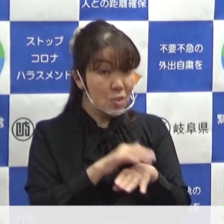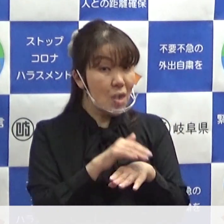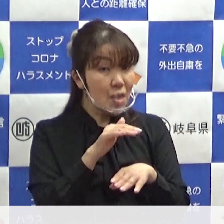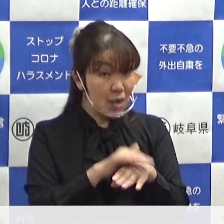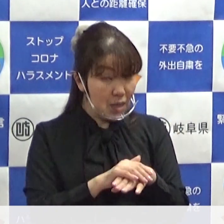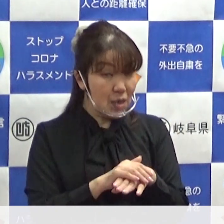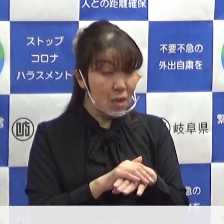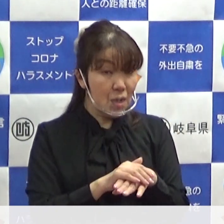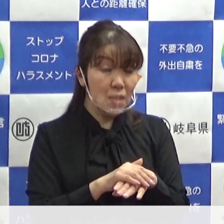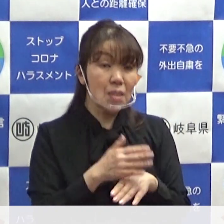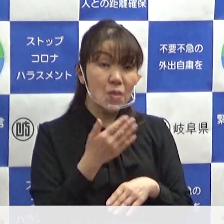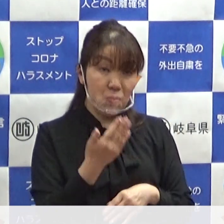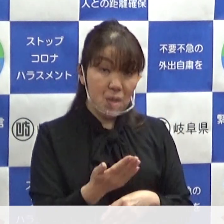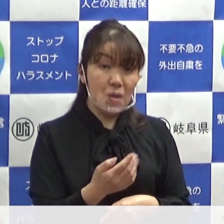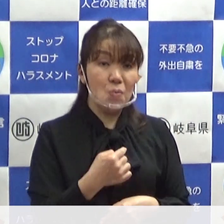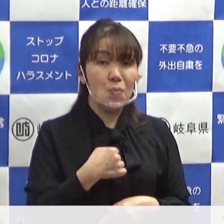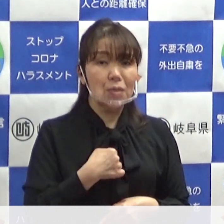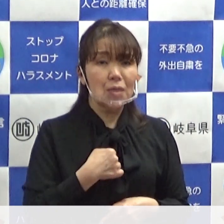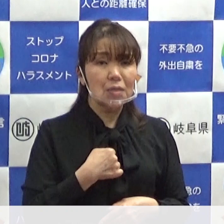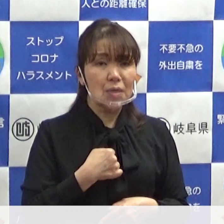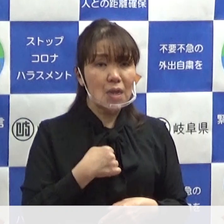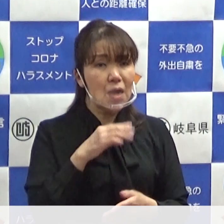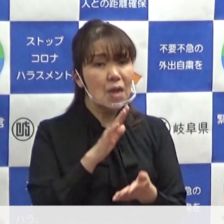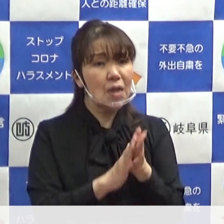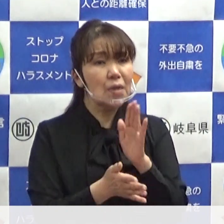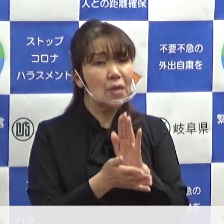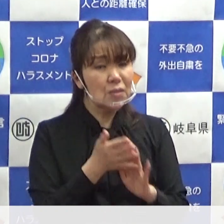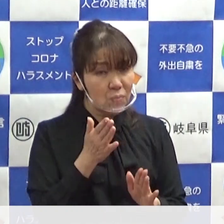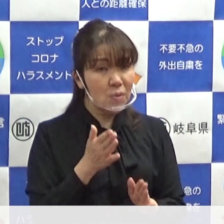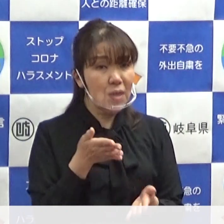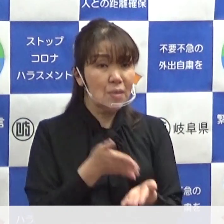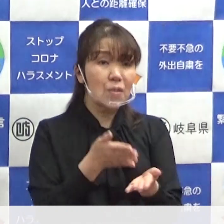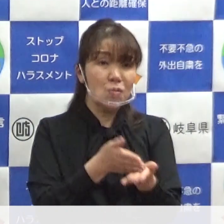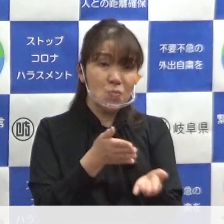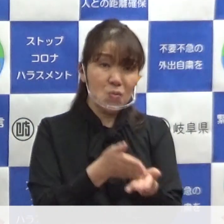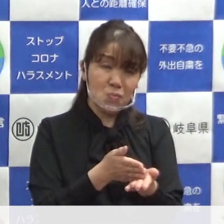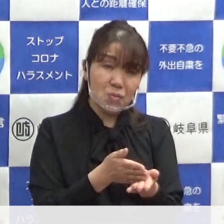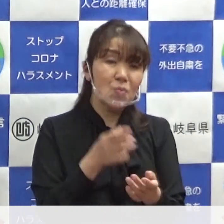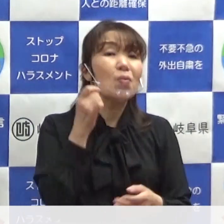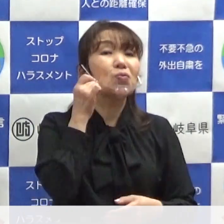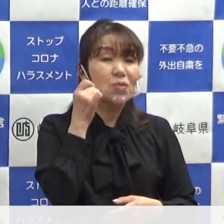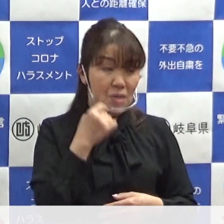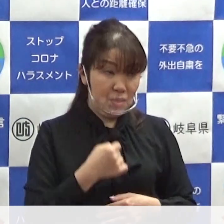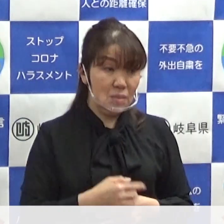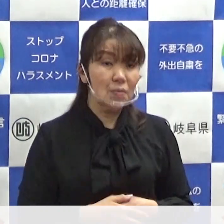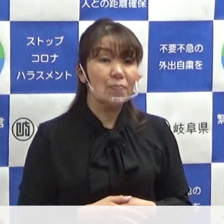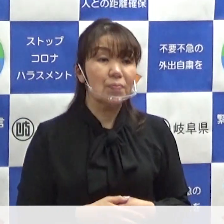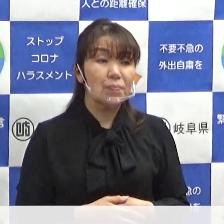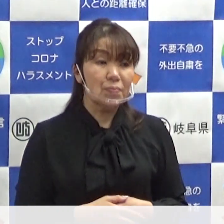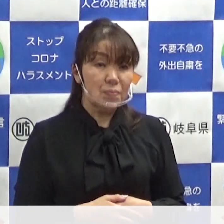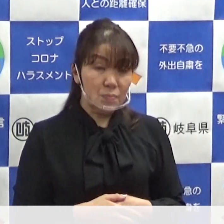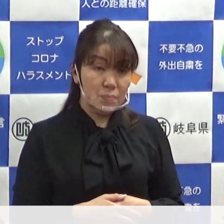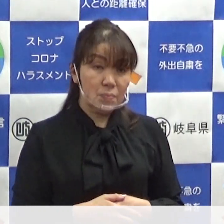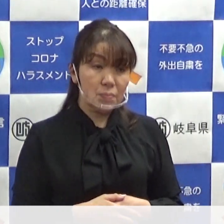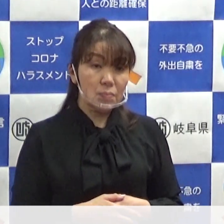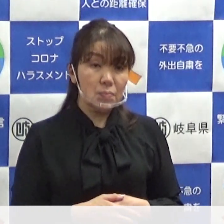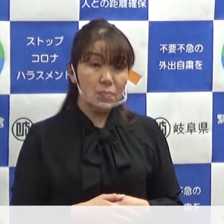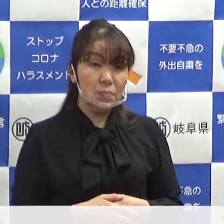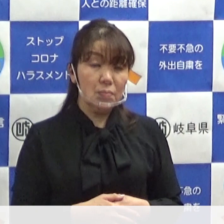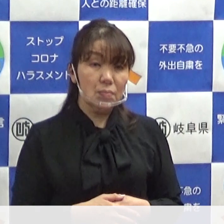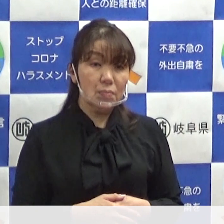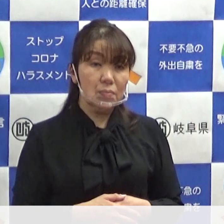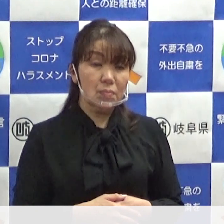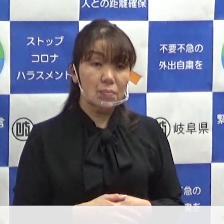像として見えるかというのはですね、ちょっとあらかじめ私の方から何かこう説明をするというのはちょっと難しい気がするんですけどね、